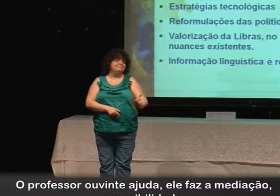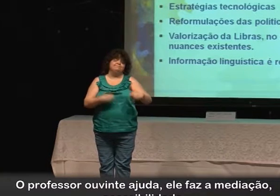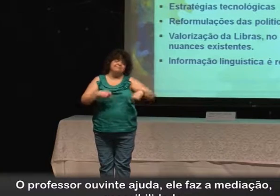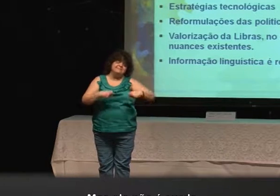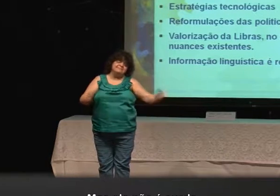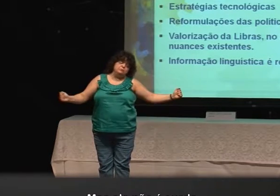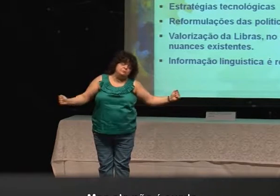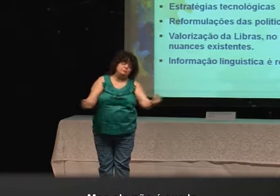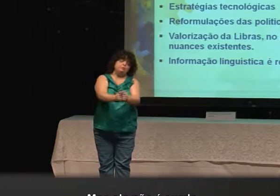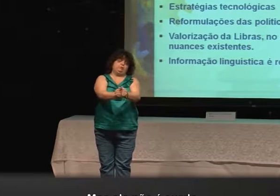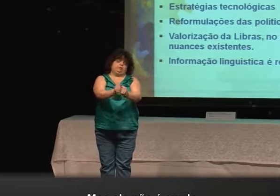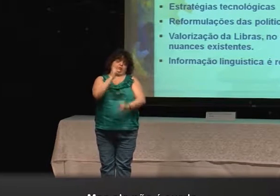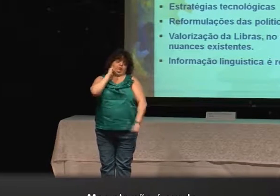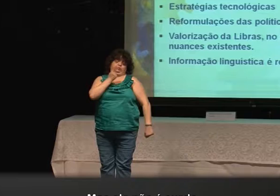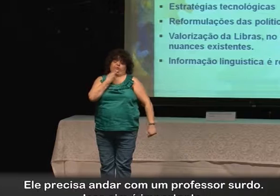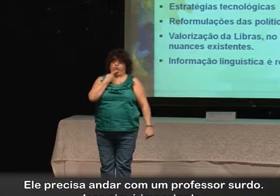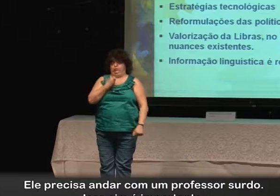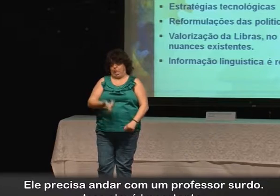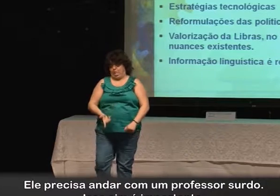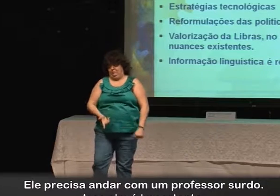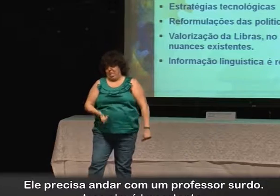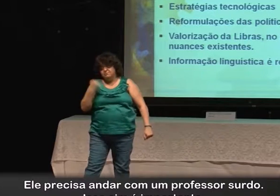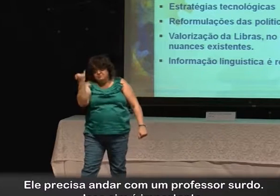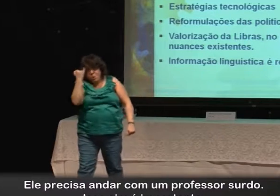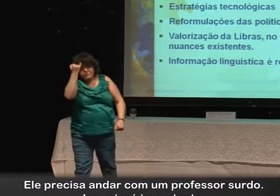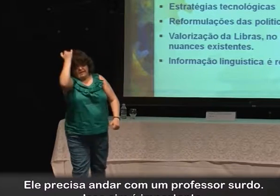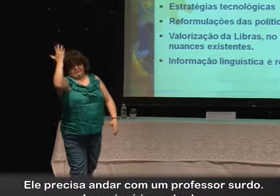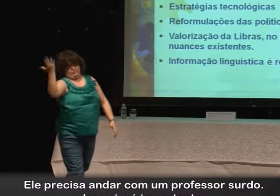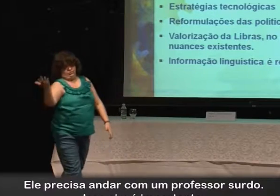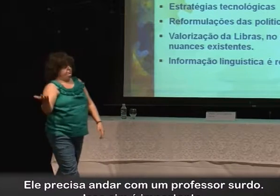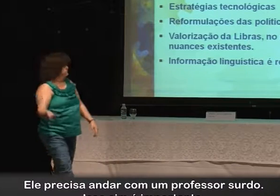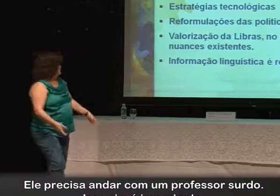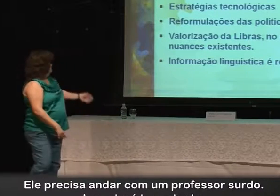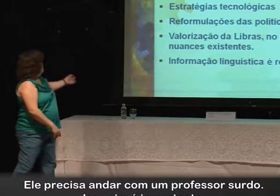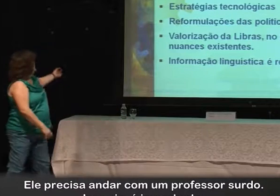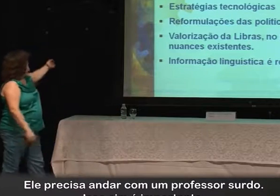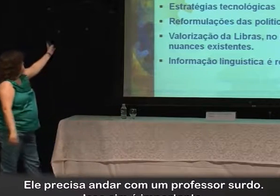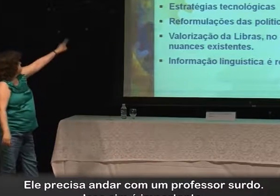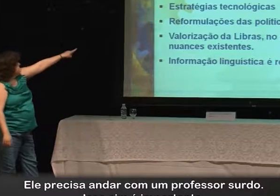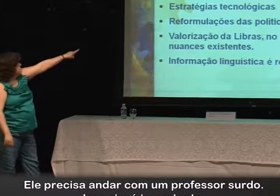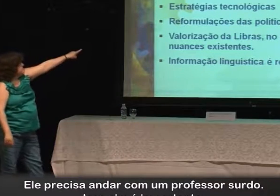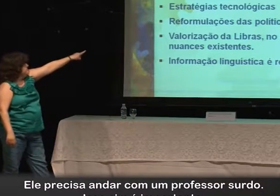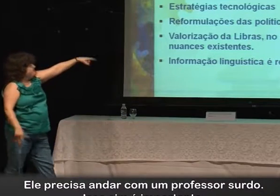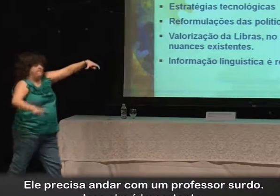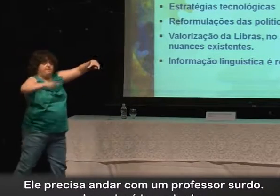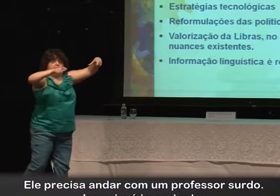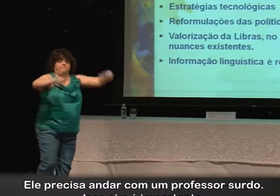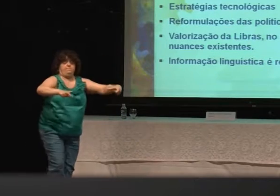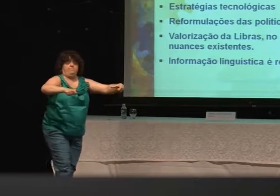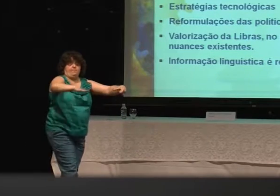acessibilidade, mas ele não é surdo. Ele precisa andar com o professor surdo. Isso sim é importante.